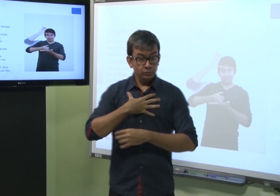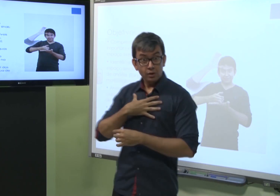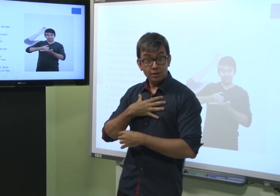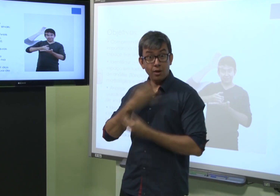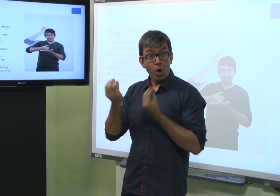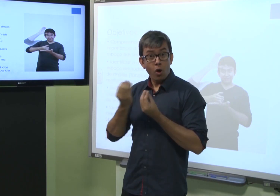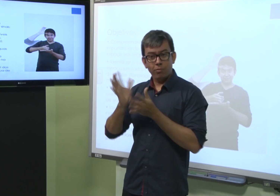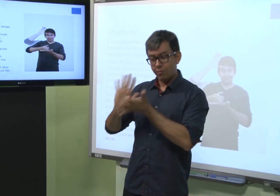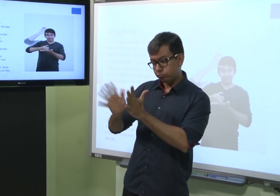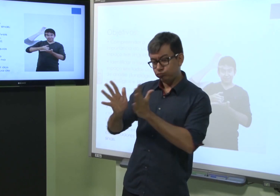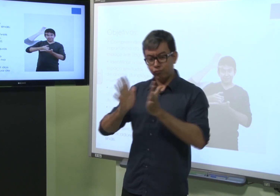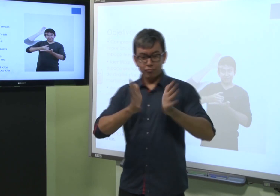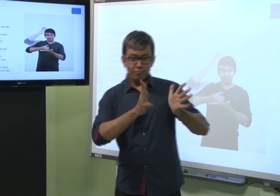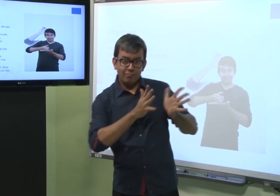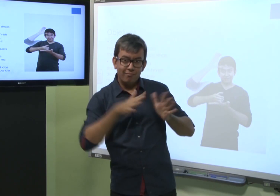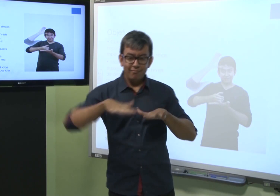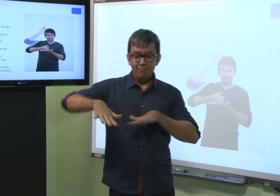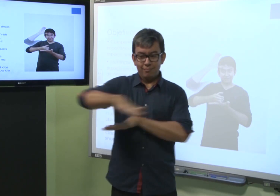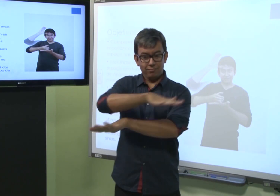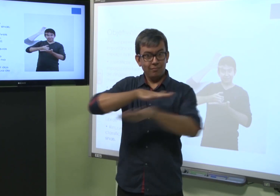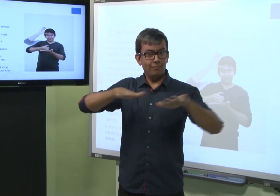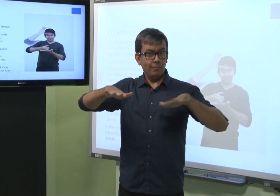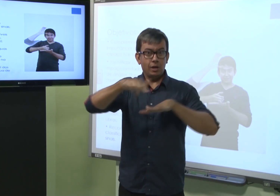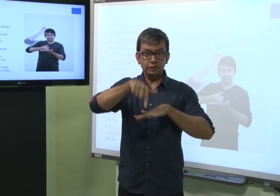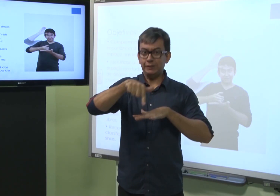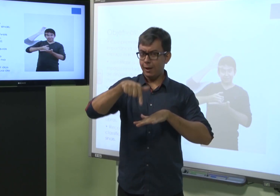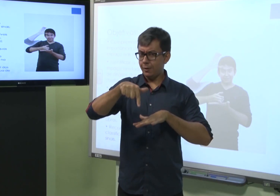se posicionar o seu corpo no espaço,